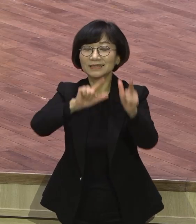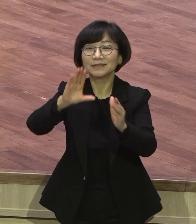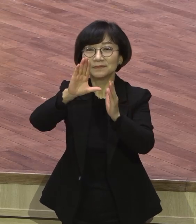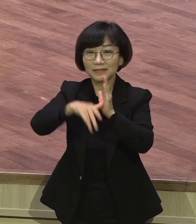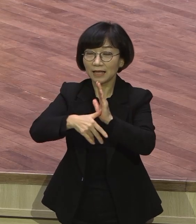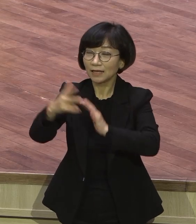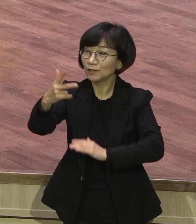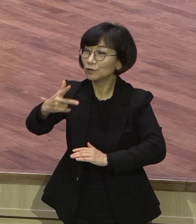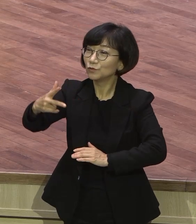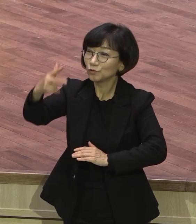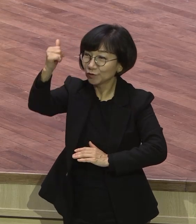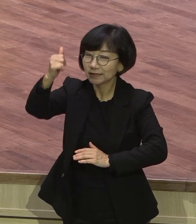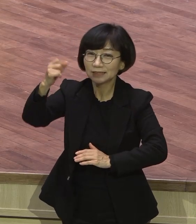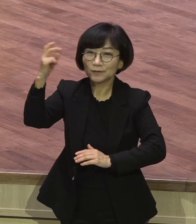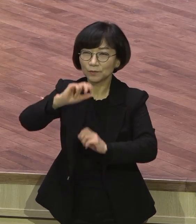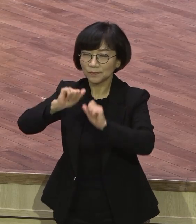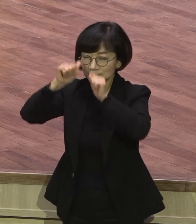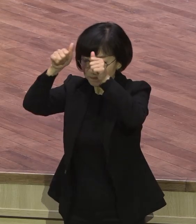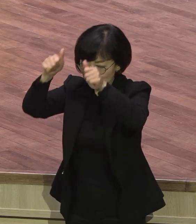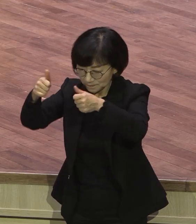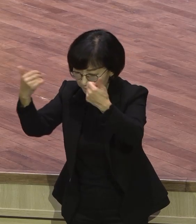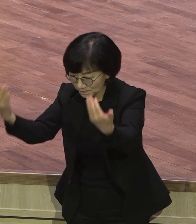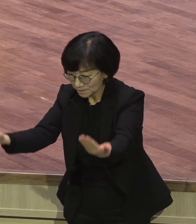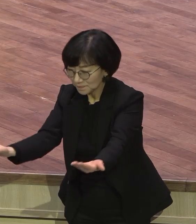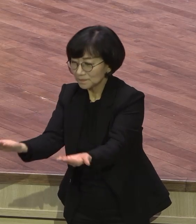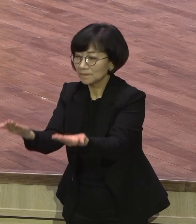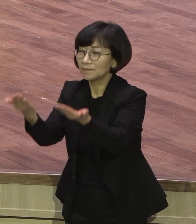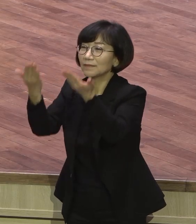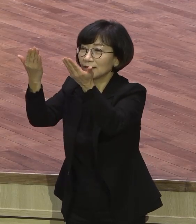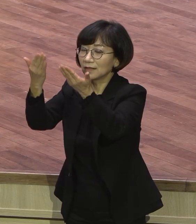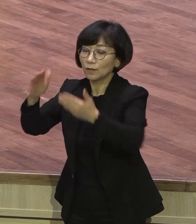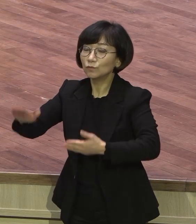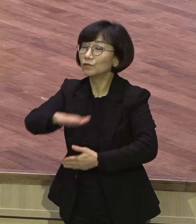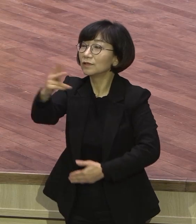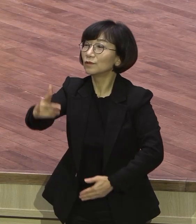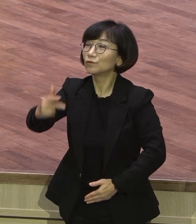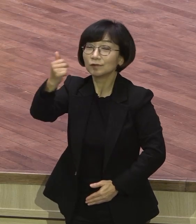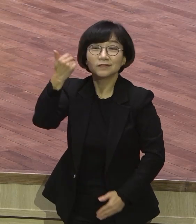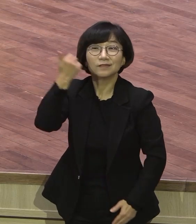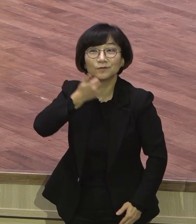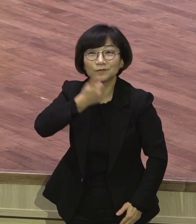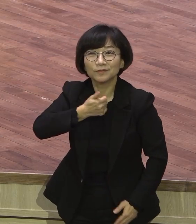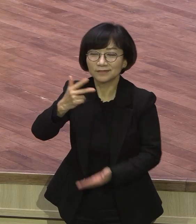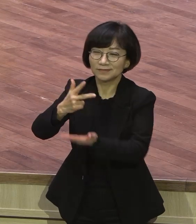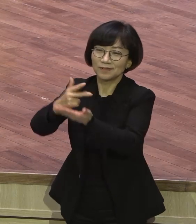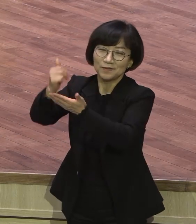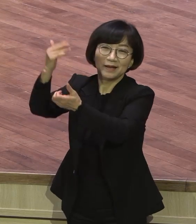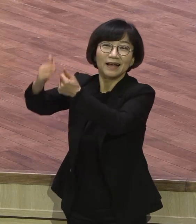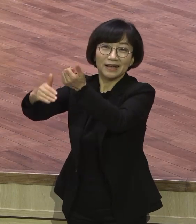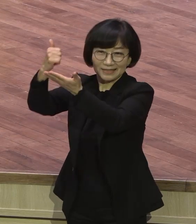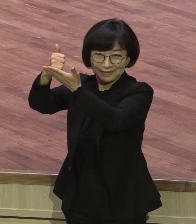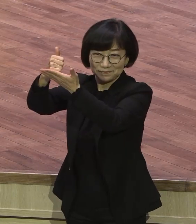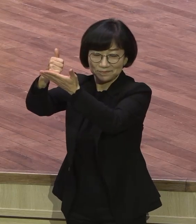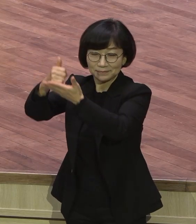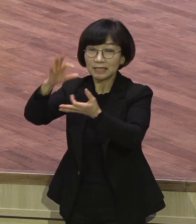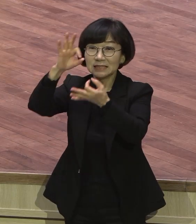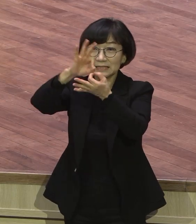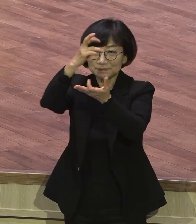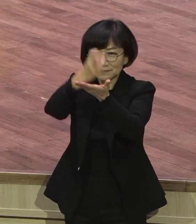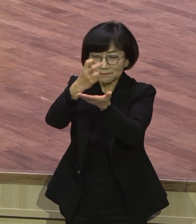대상이고 대상이 누구냐? 유일한 우리의 주인 우리의 경비의 대상 여호와 하나님. 일계명이에요.